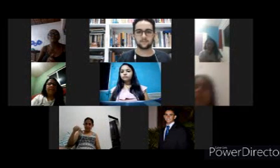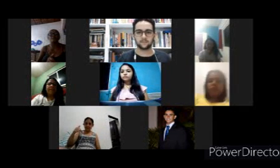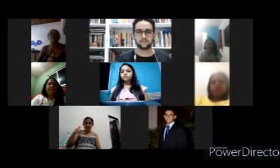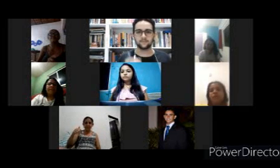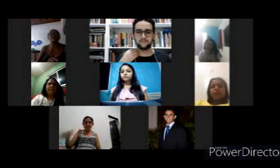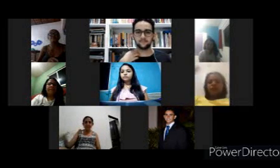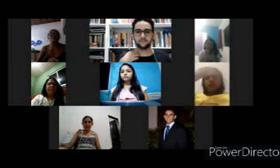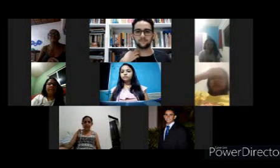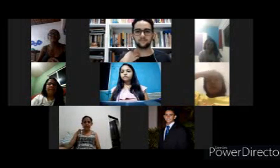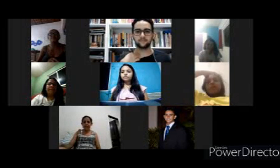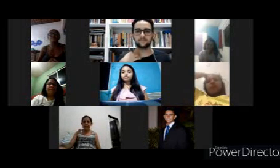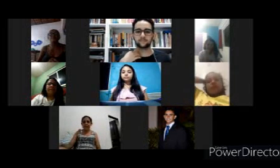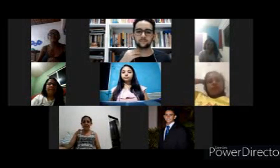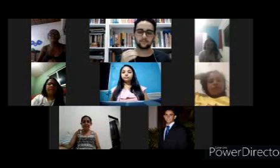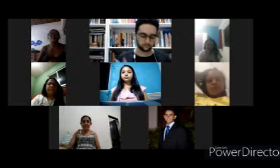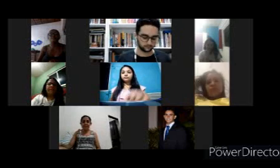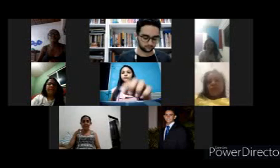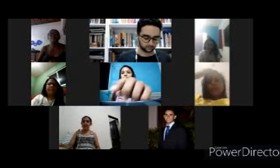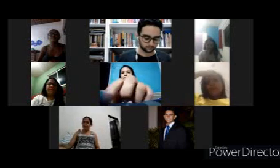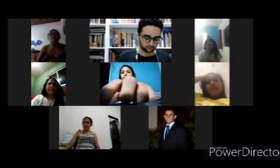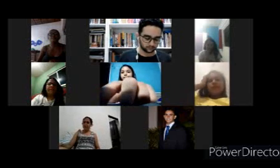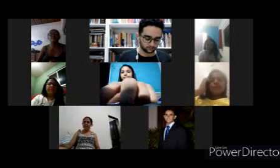certo? E as frutas agora?